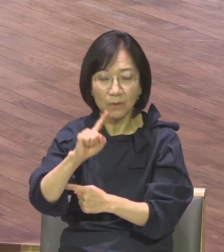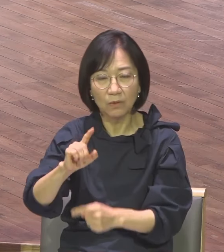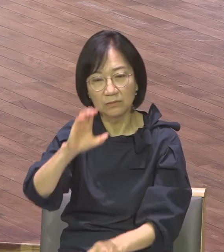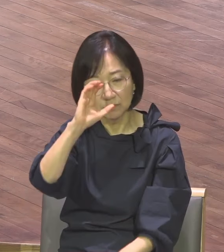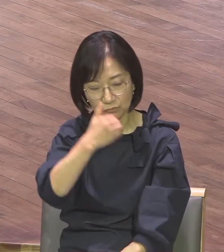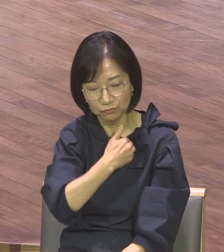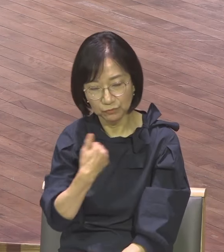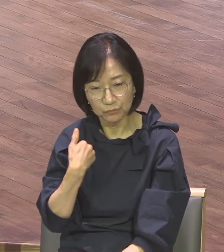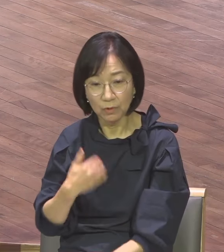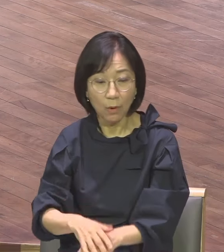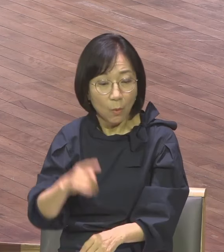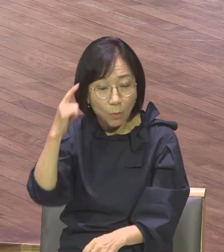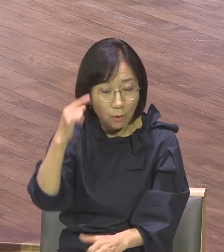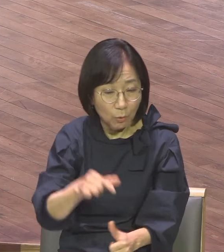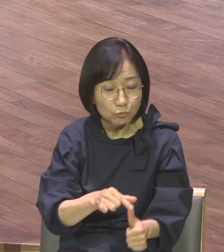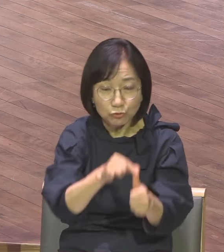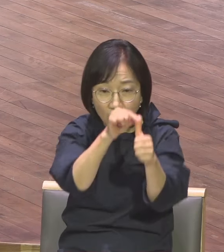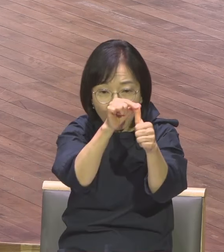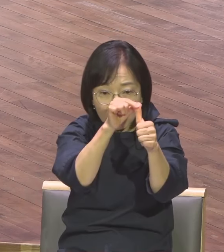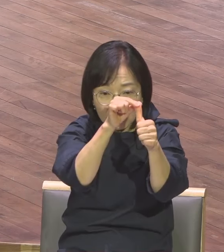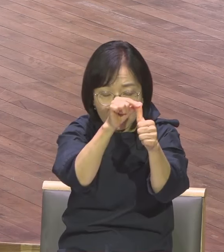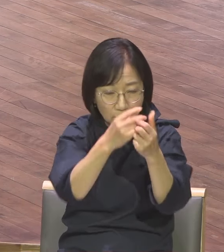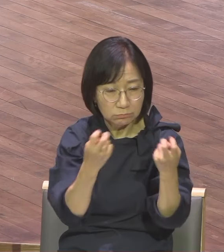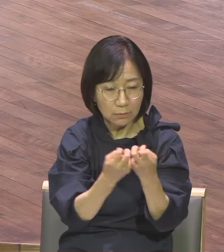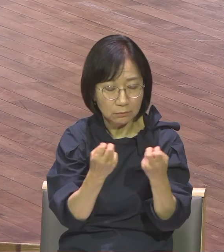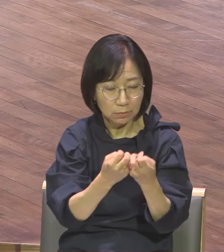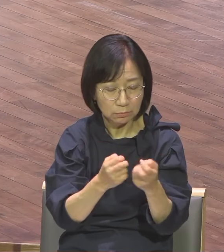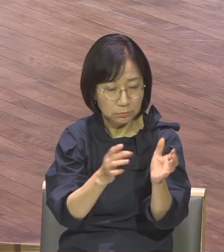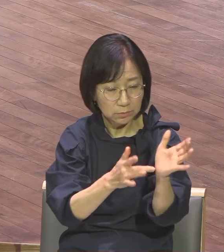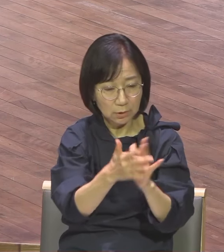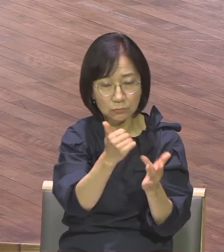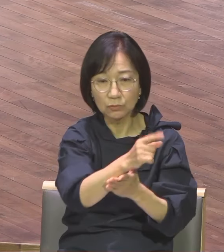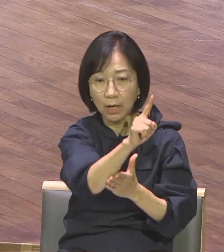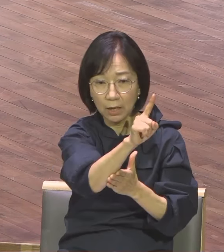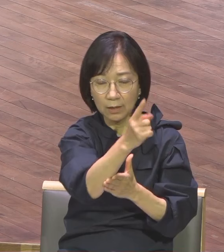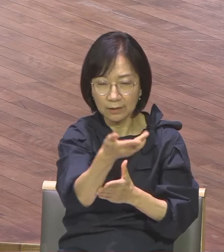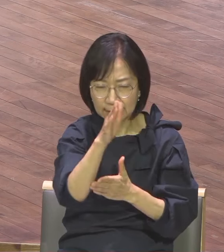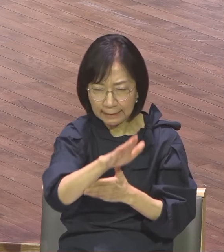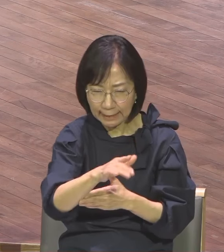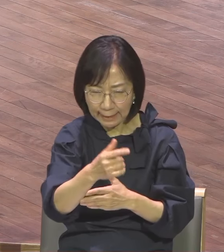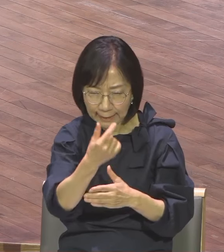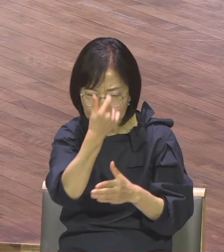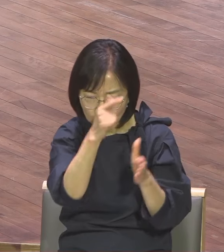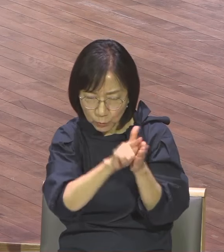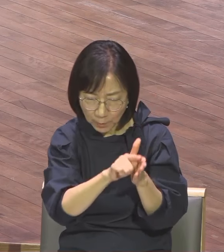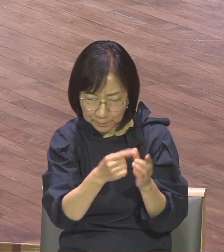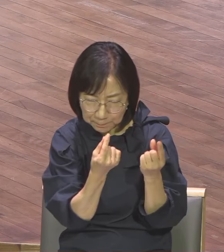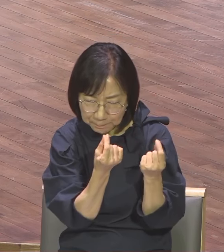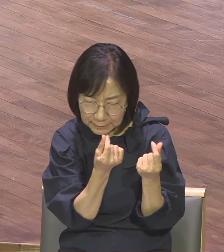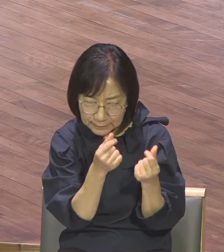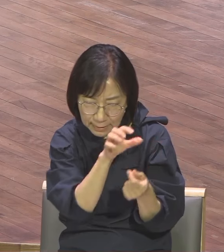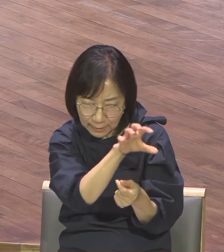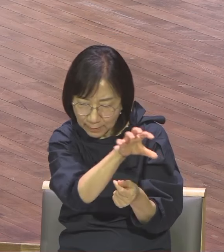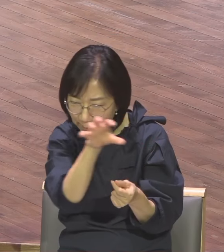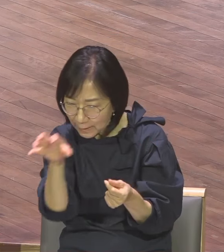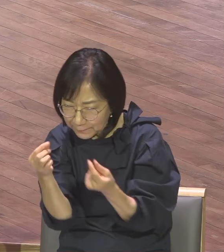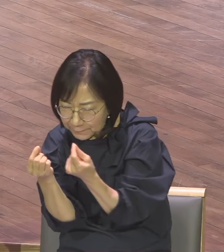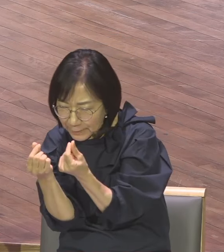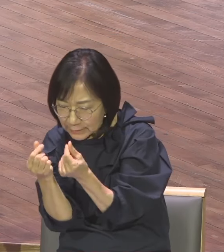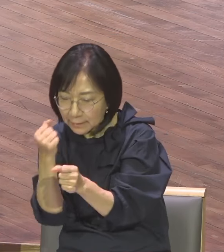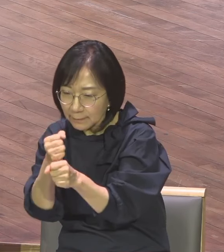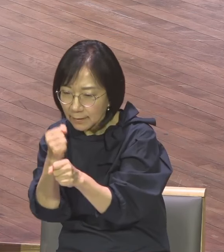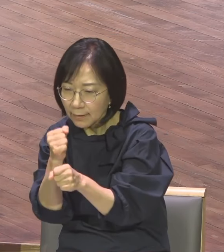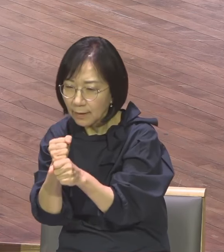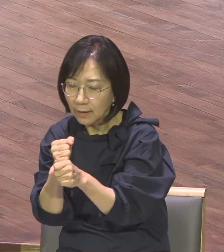구원이 예수밖에 없는데 이 예수 비슷하게 만들어 기독교 비슷하게 만든 게 천주교예요. 그러니까 다 속는